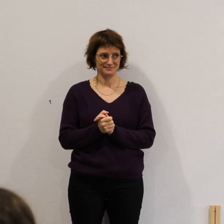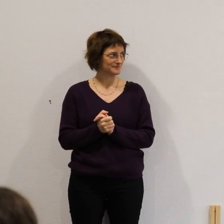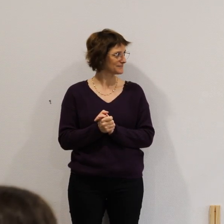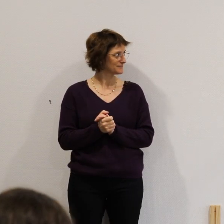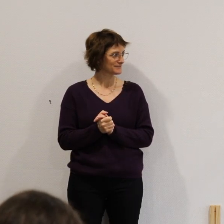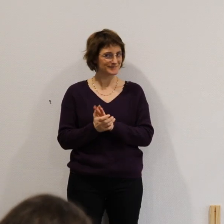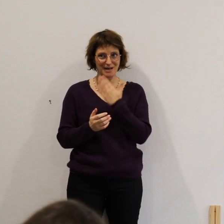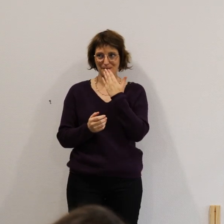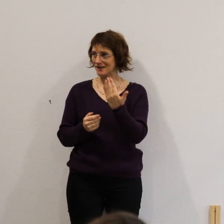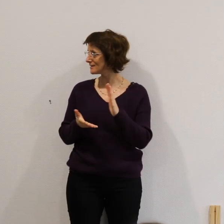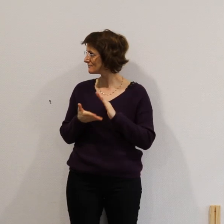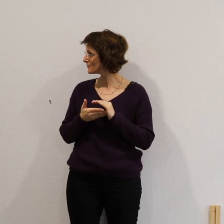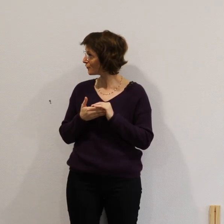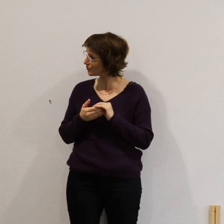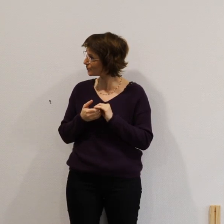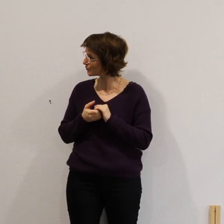Merci.